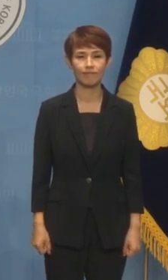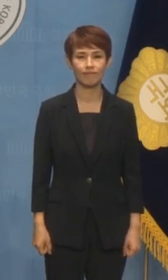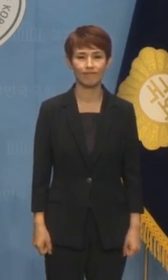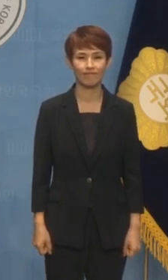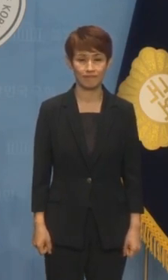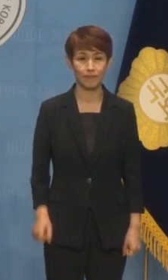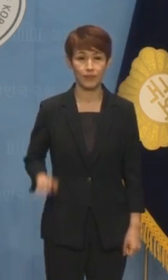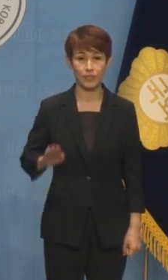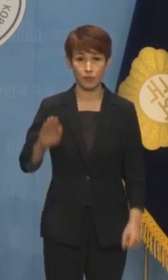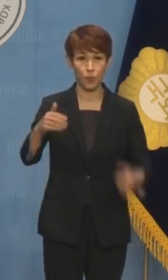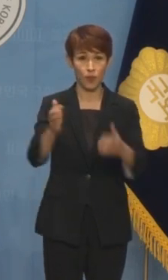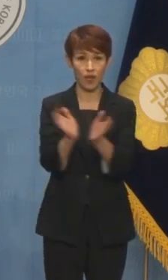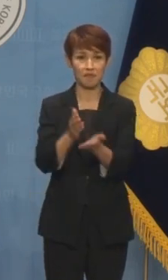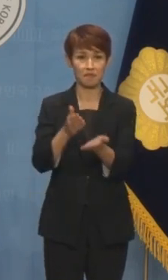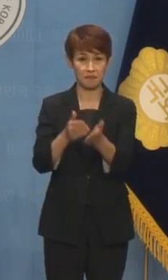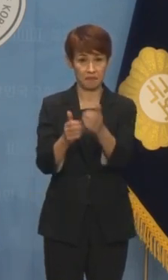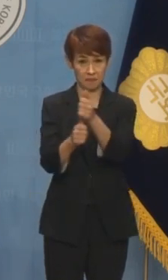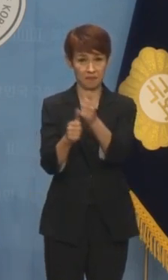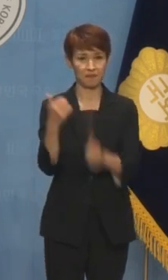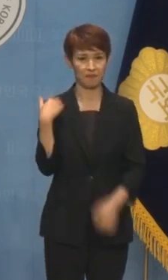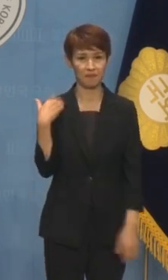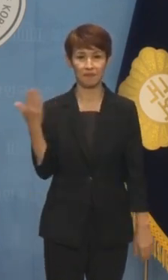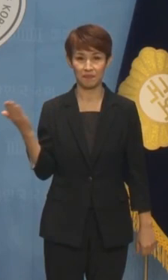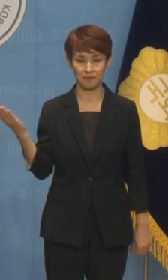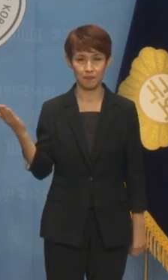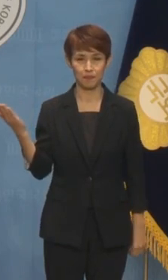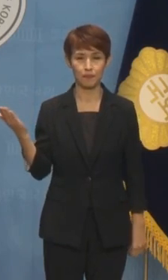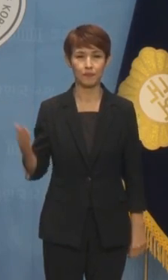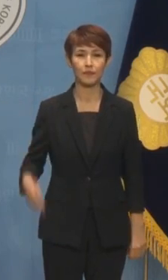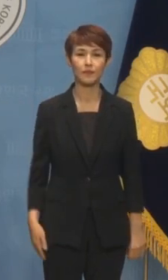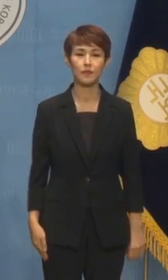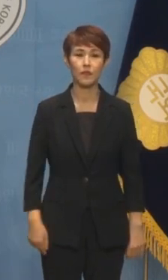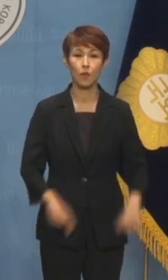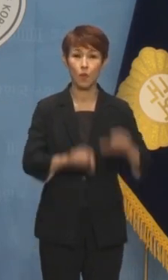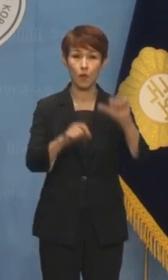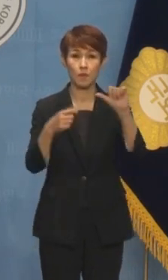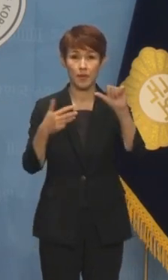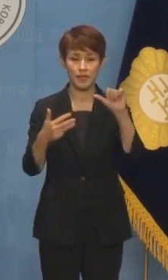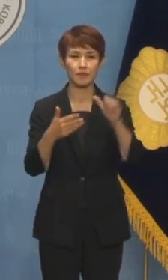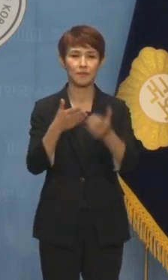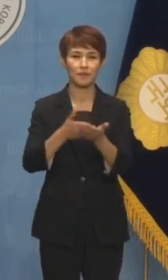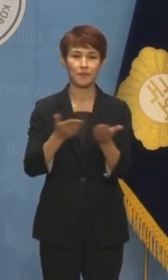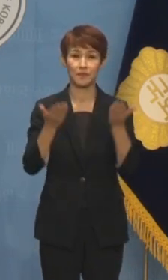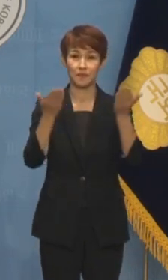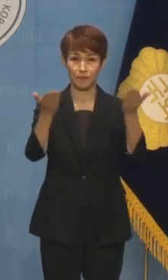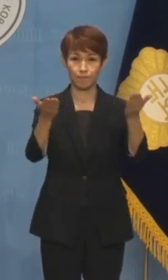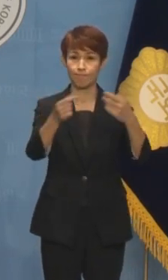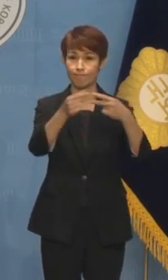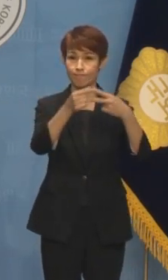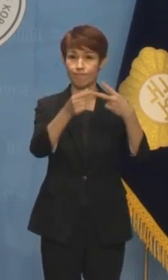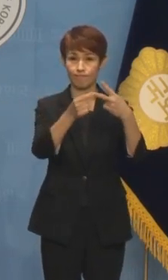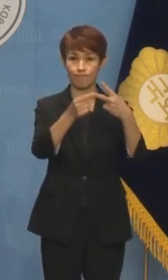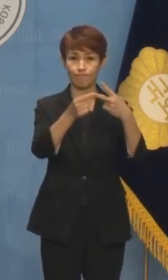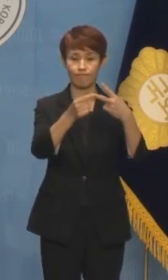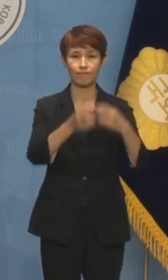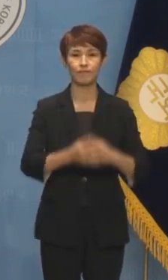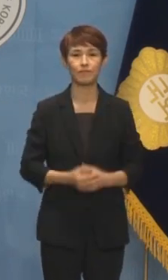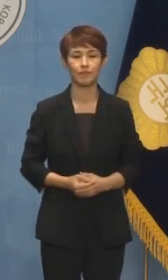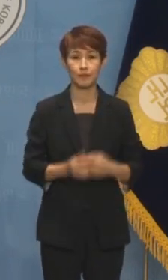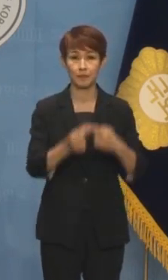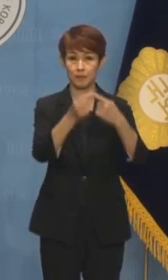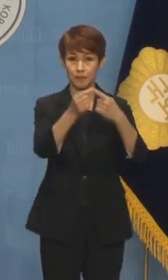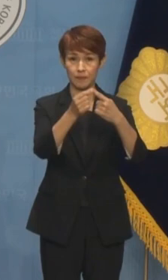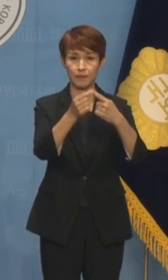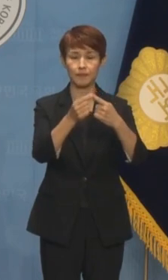네, 진보당 부대변인 박태훈입니다. 5월 8일 수요일 오전 브리핑 2건 진행하겠습니다. 첫